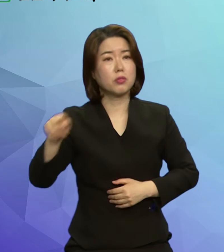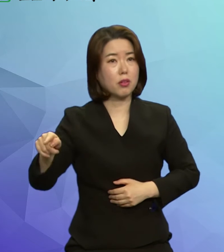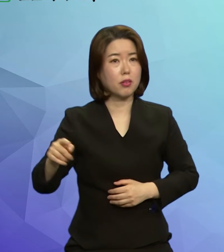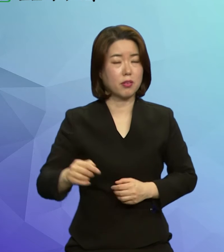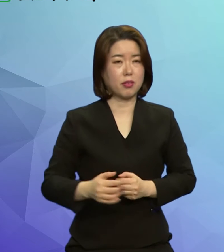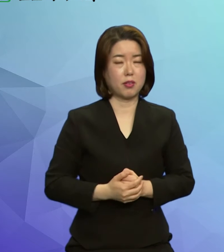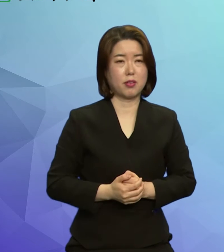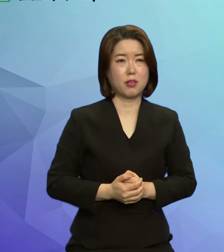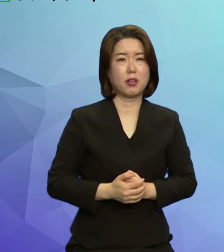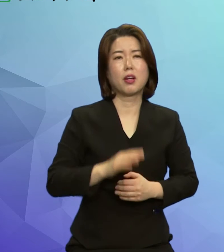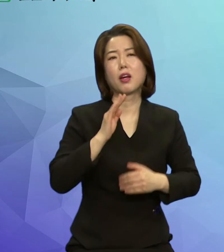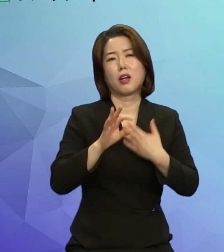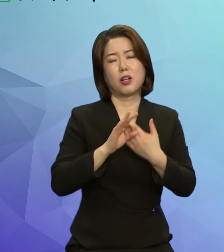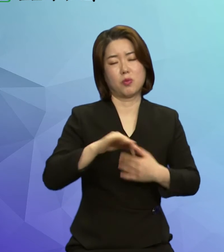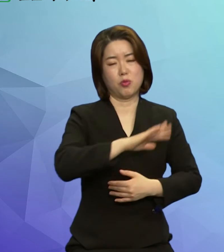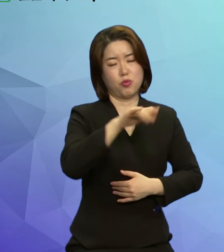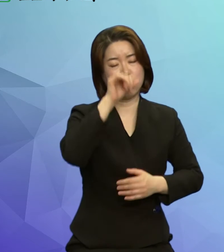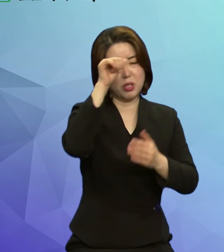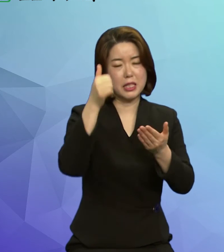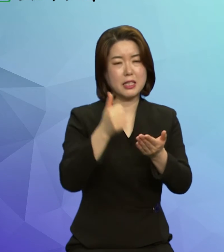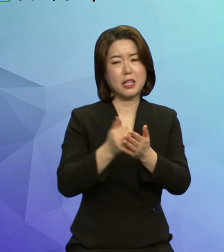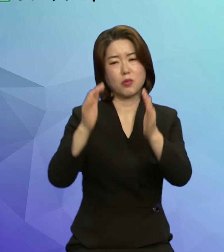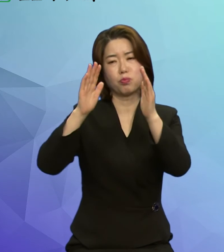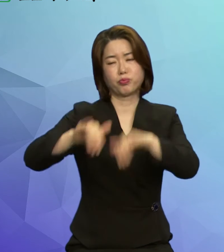그러면 우리 인생은 그냥 무너지게 돼 있어요.